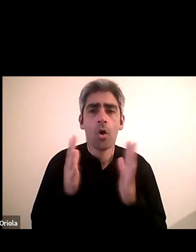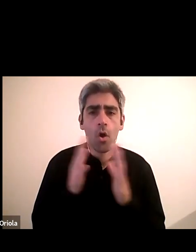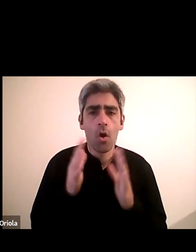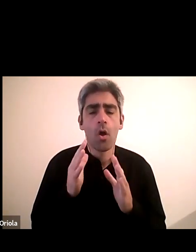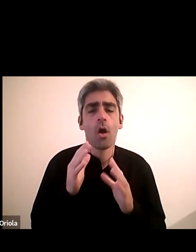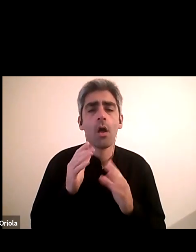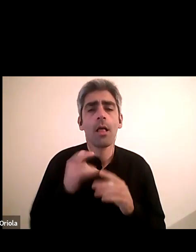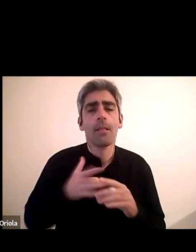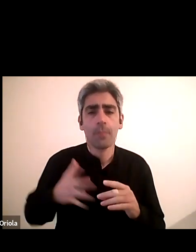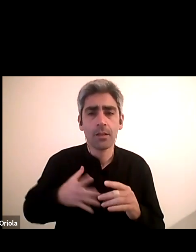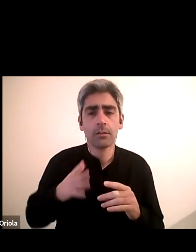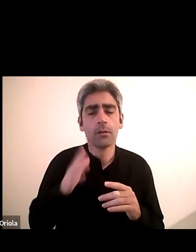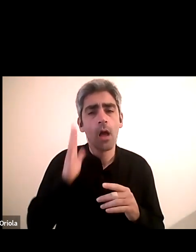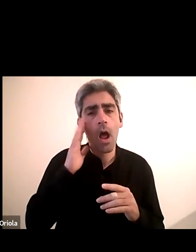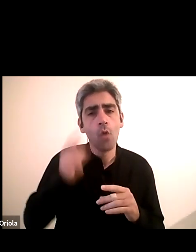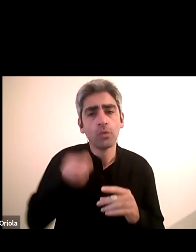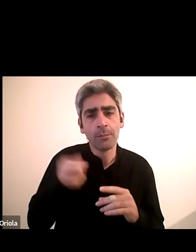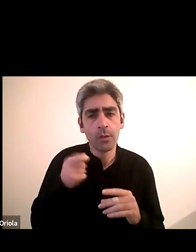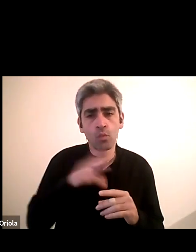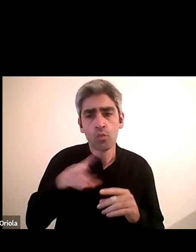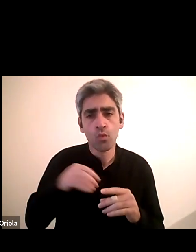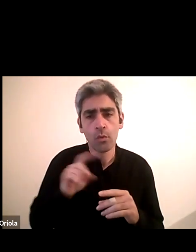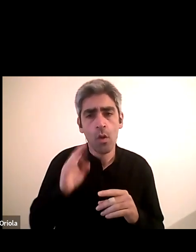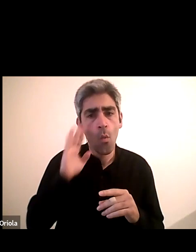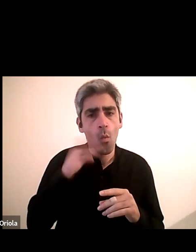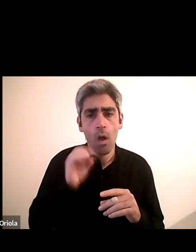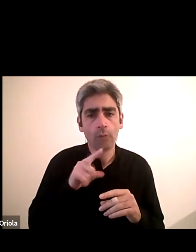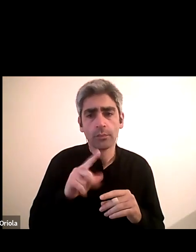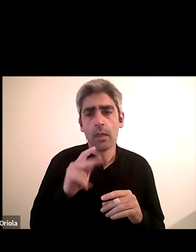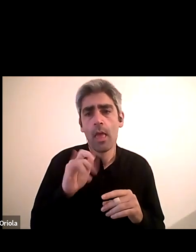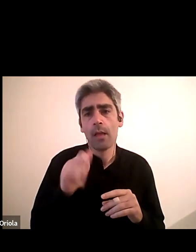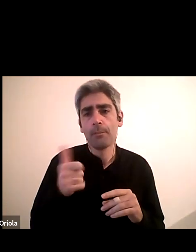alojamento do mundo não tem quartos, que é o Airbnb.